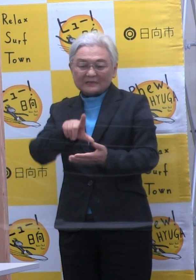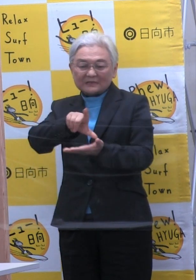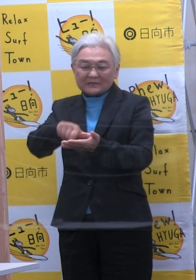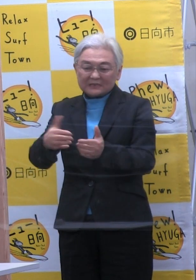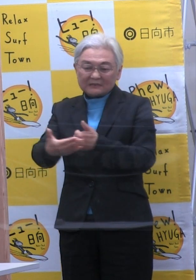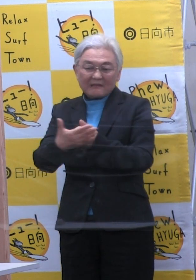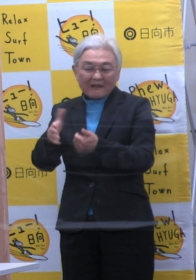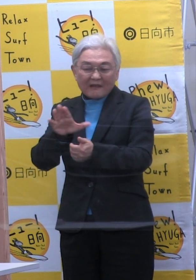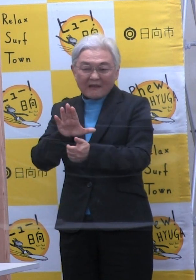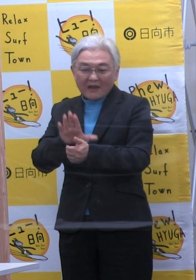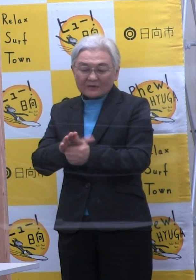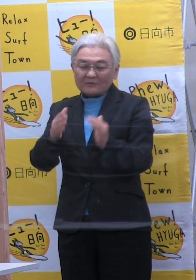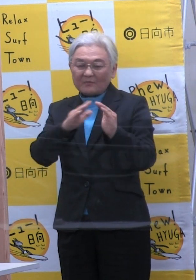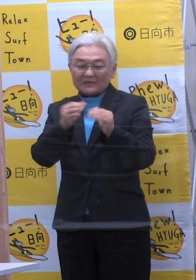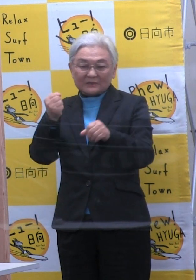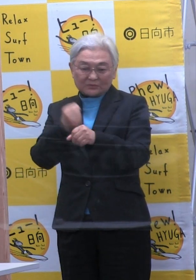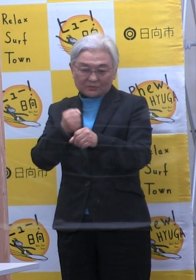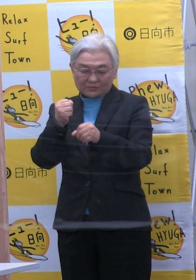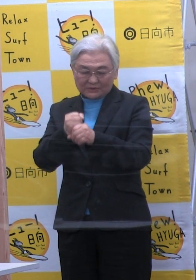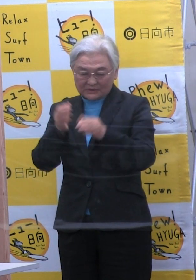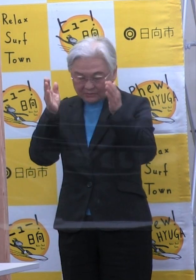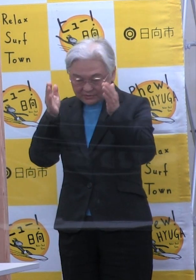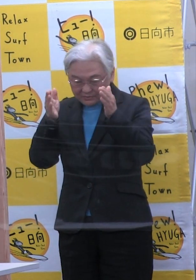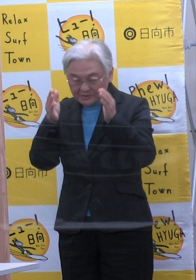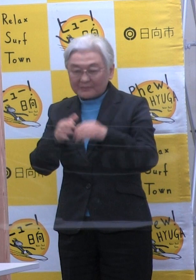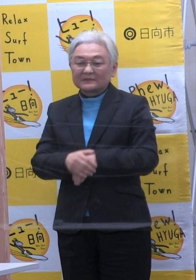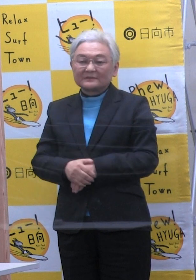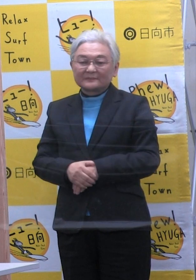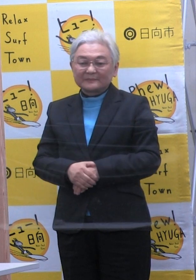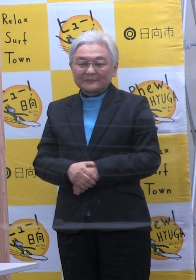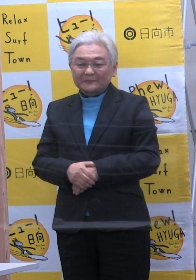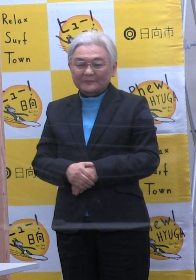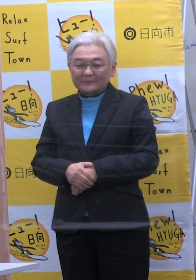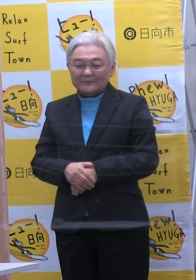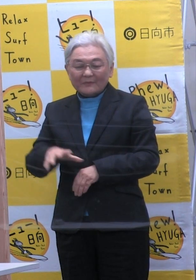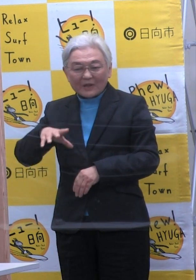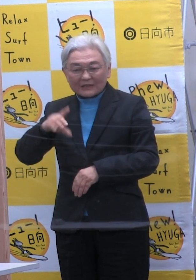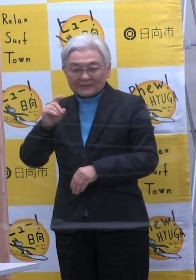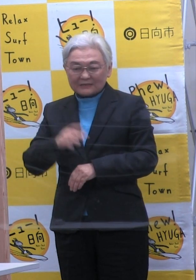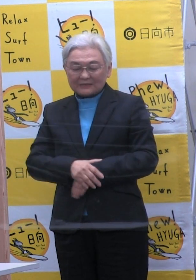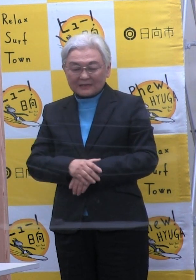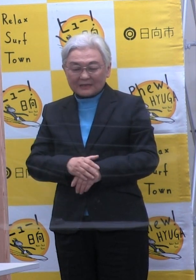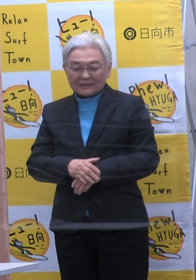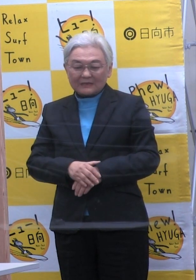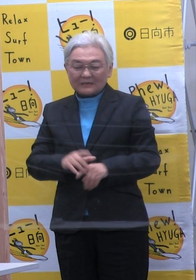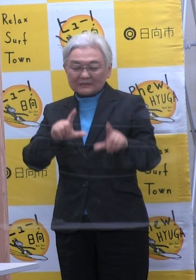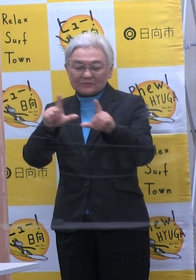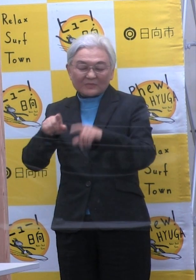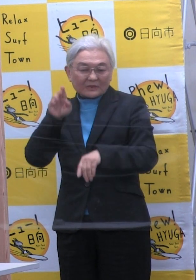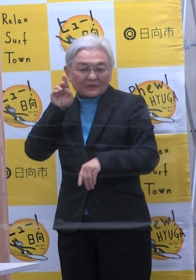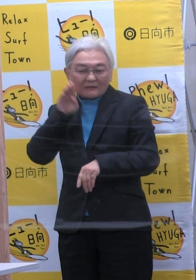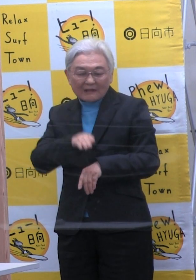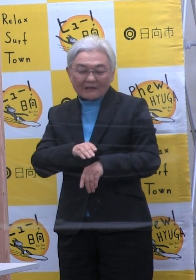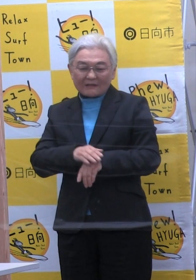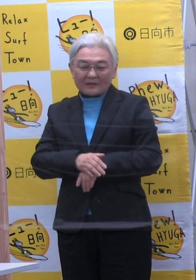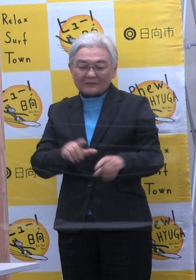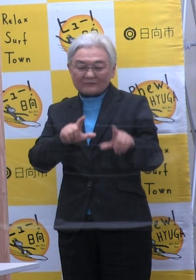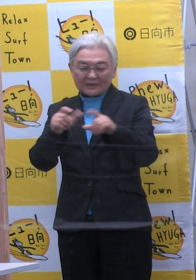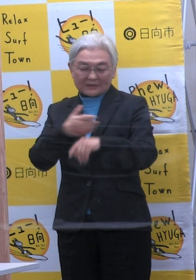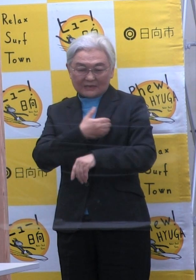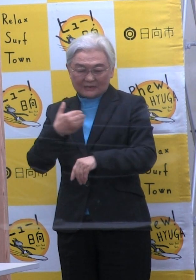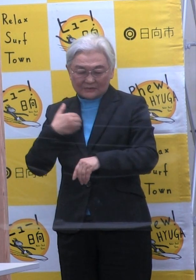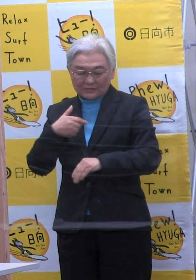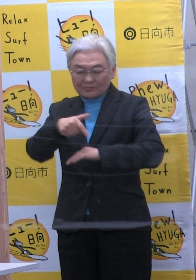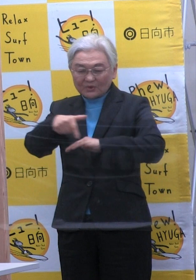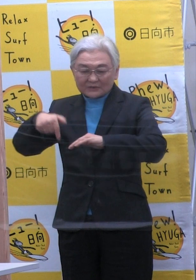え合えるまちづくりに取り組みます。まず住み慣れた地域で暮らせる社会づくりプロジェ